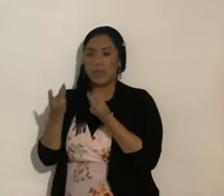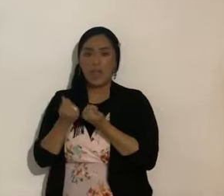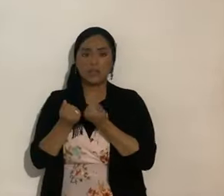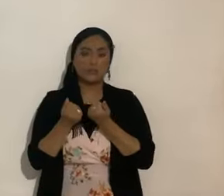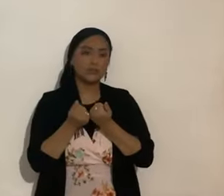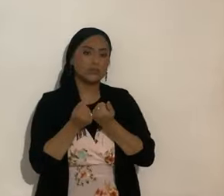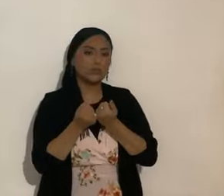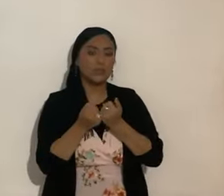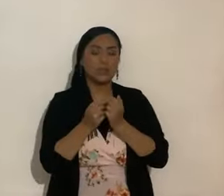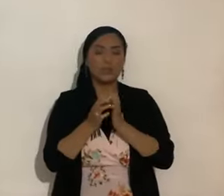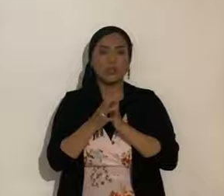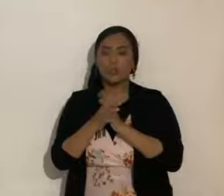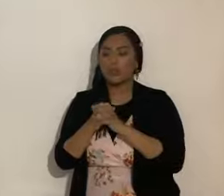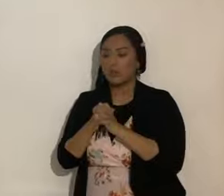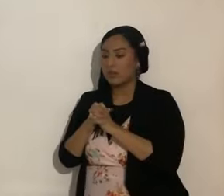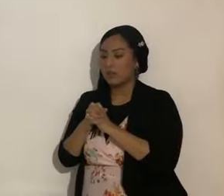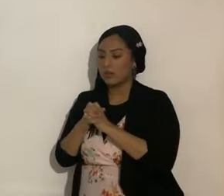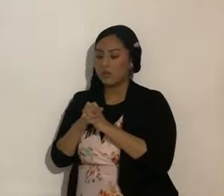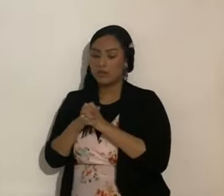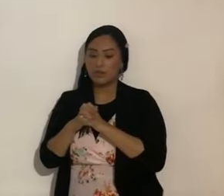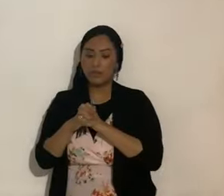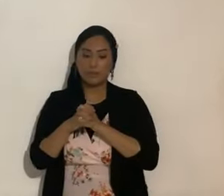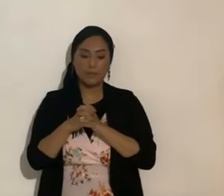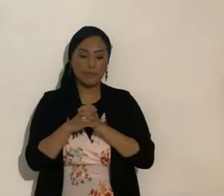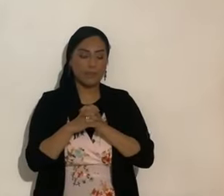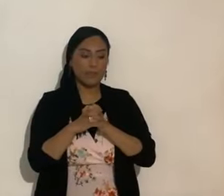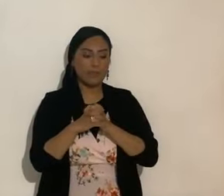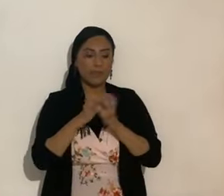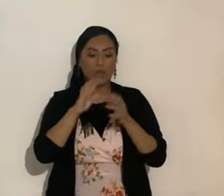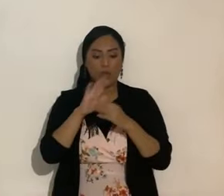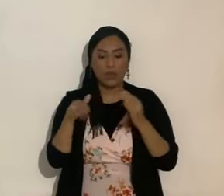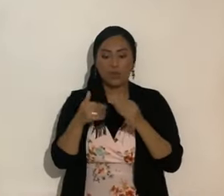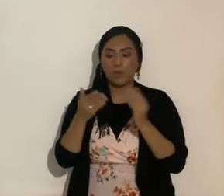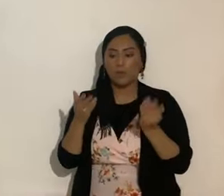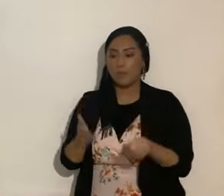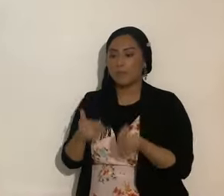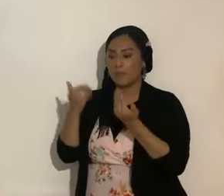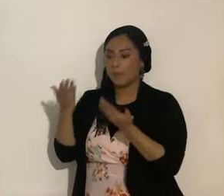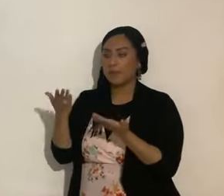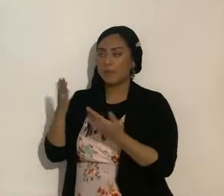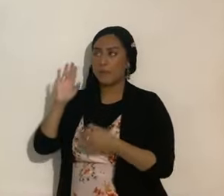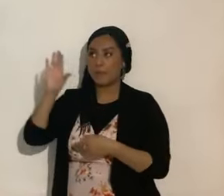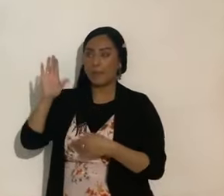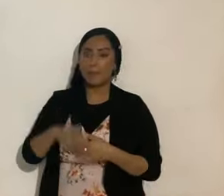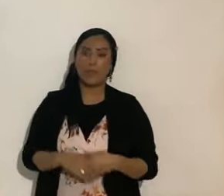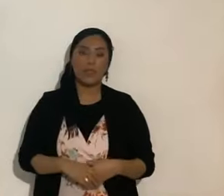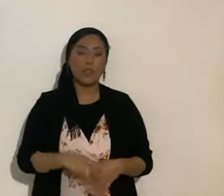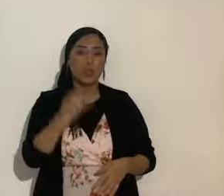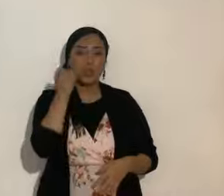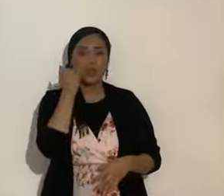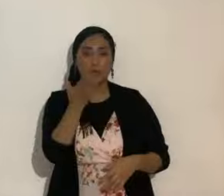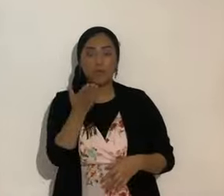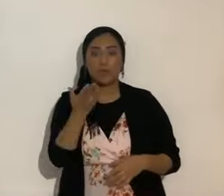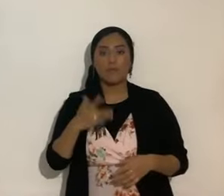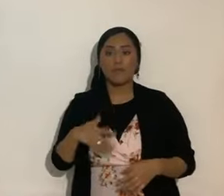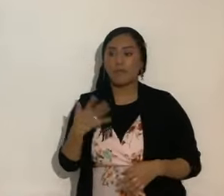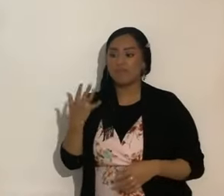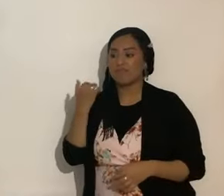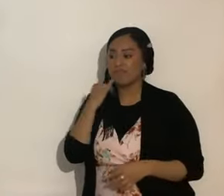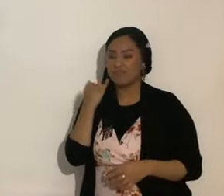todas las cuentas, escuchaste bien, y todas las cuentas serán rendidas a él. Entonces, si tú actúas con